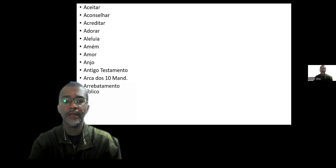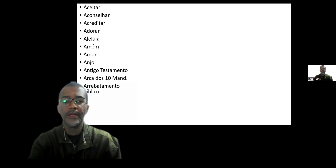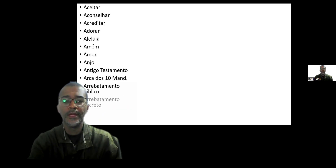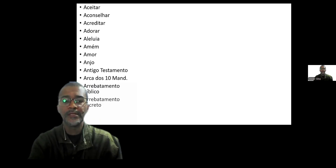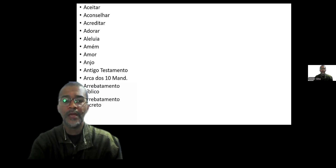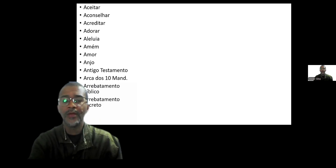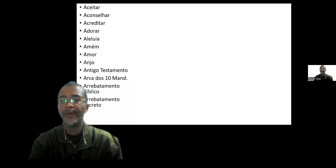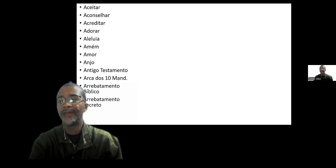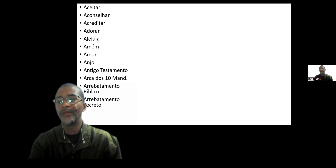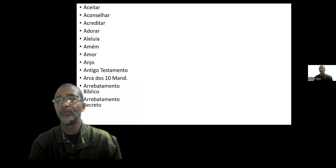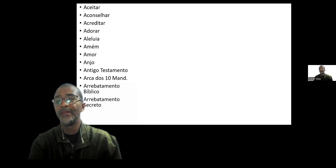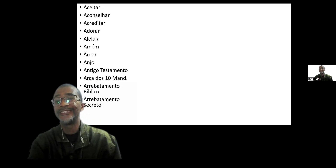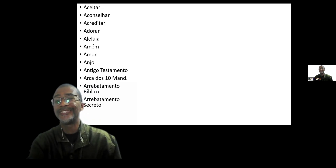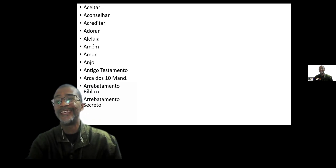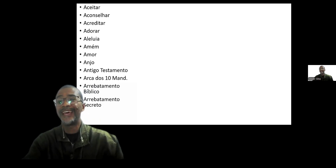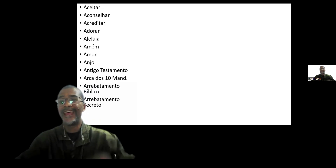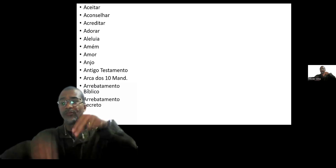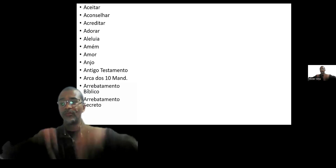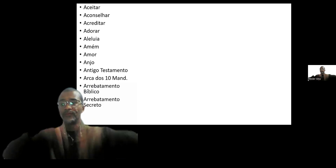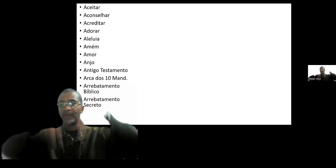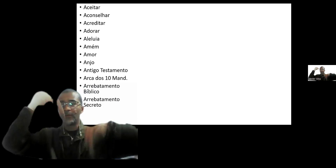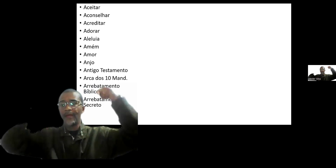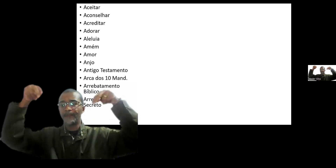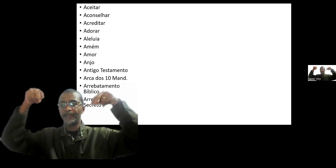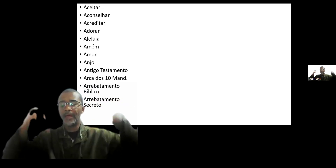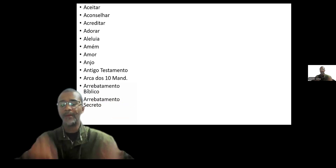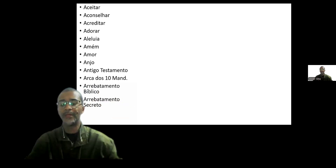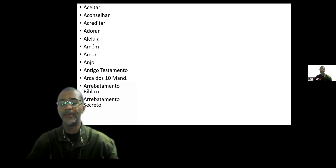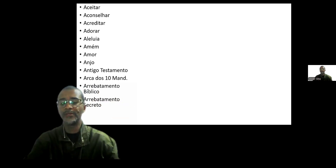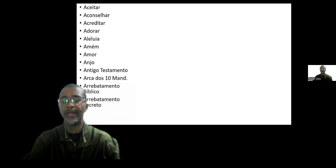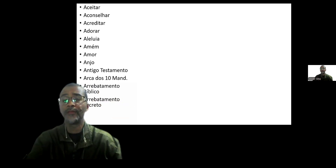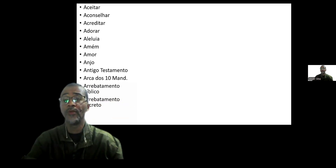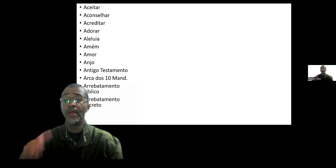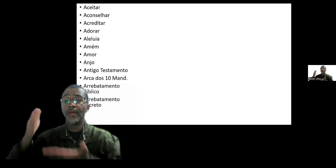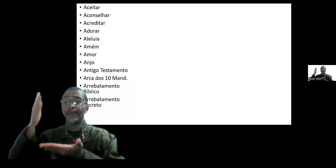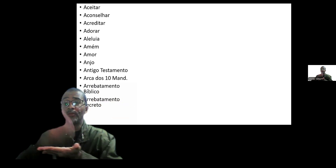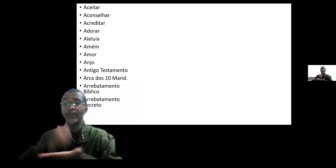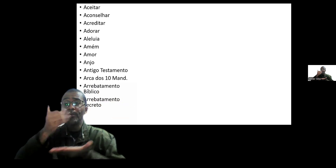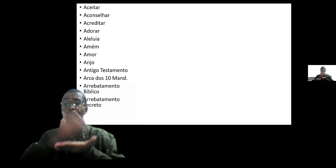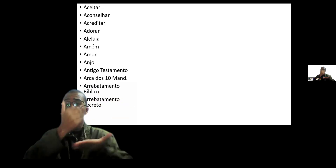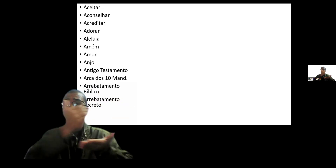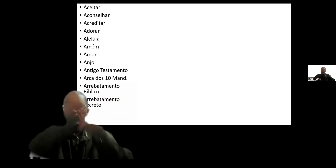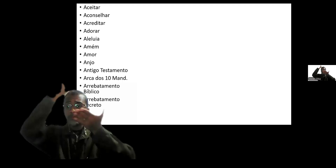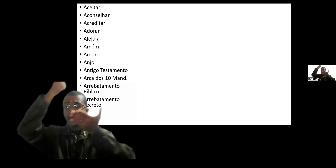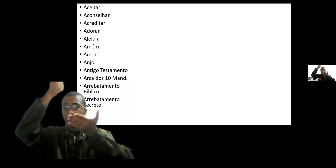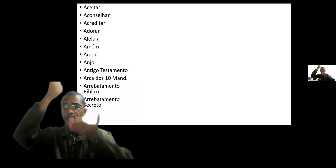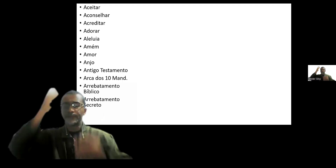né? Esse é o arrebatamento secreto, tá ok? Arrebatamento secreto. Arrebatamento bíblico,